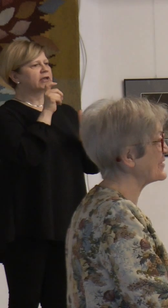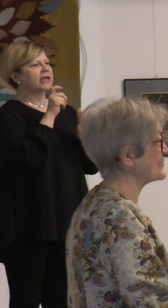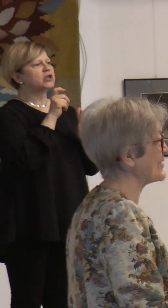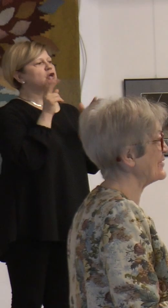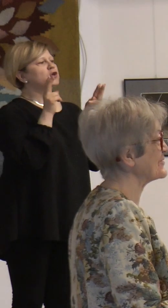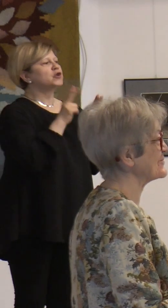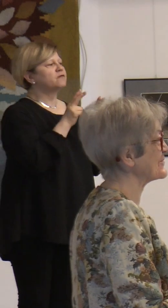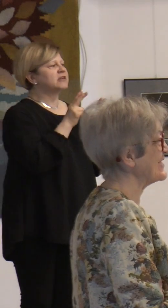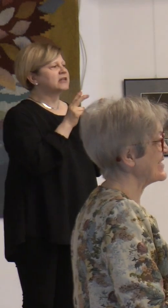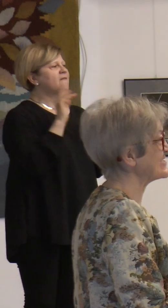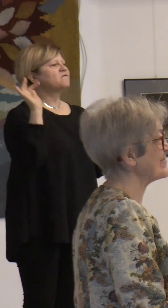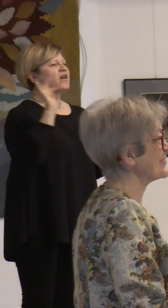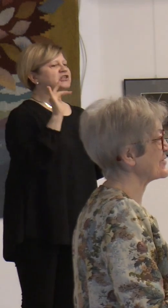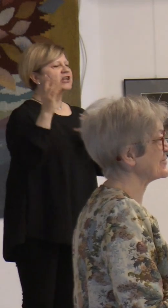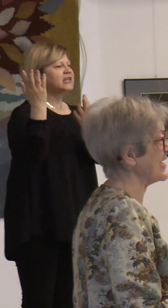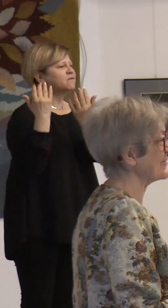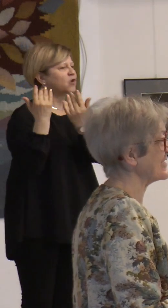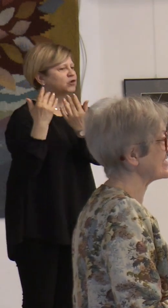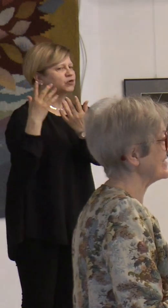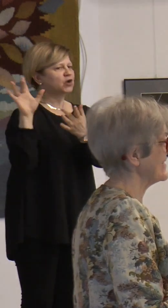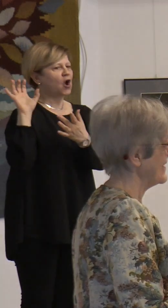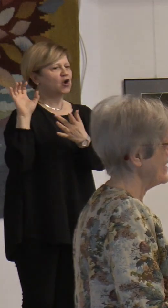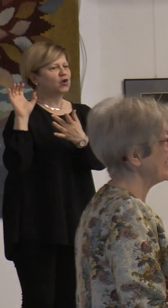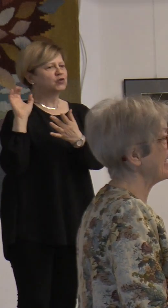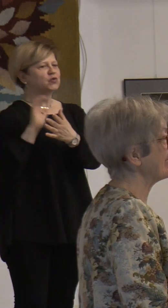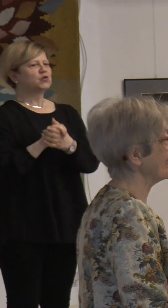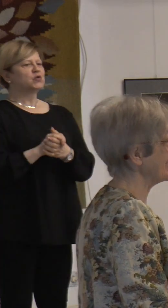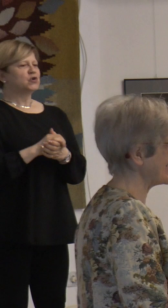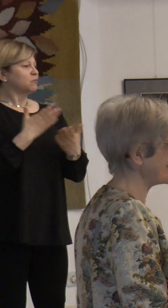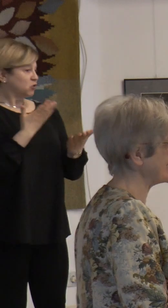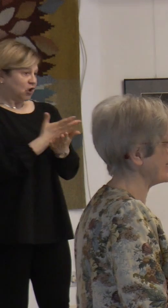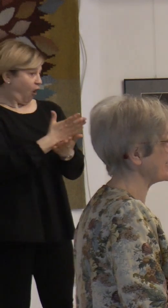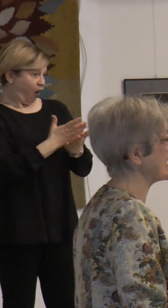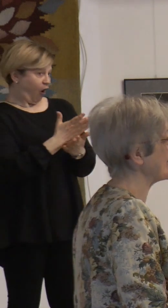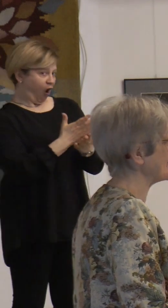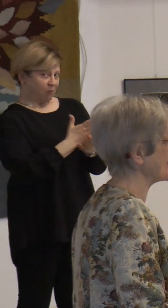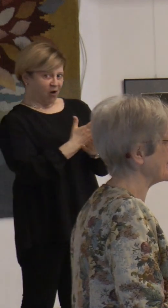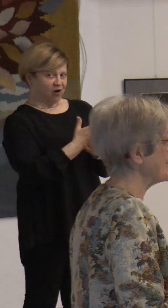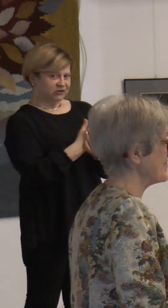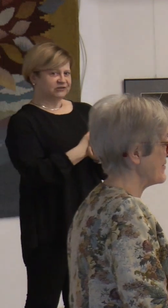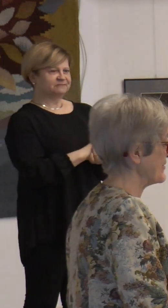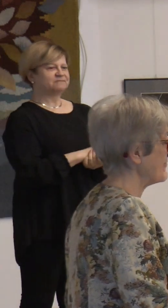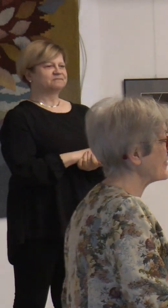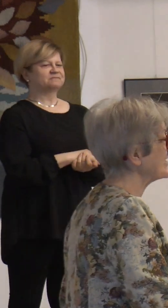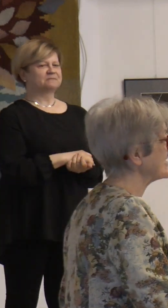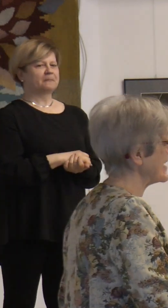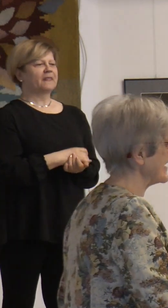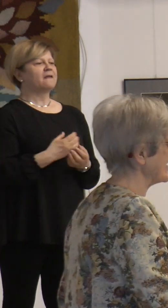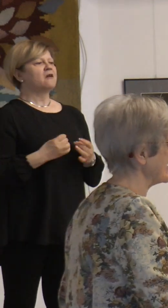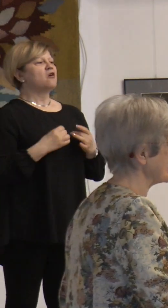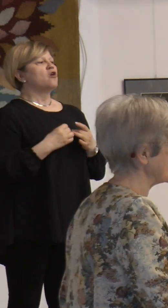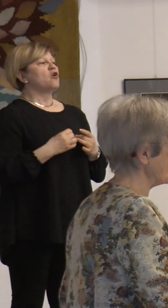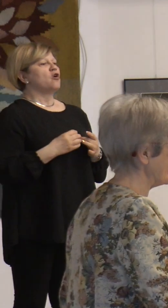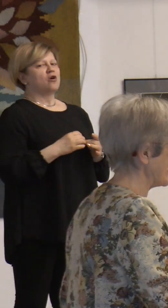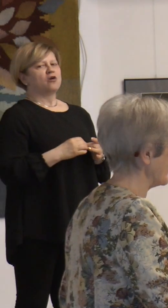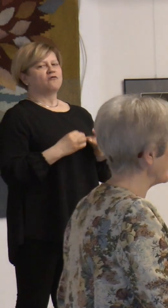egy rövid fecskei fogatót hallottunk, és szívből gratulálok, és a szavaz. Így van, igazi tavaszi anyag készül. És sokat